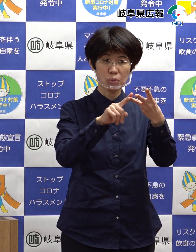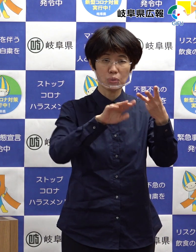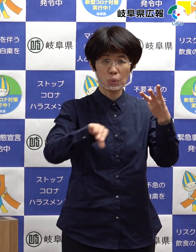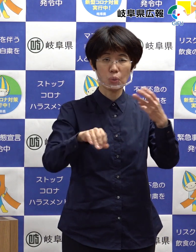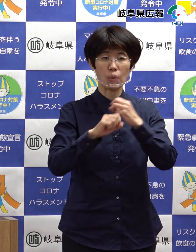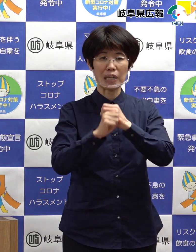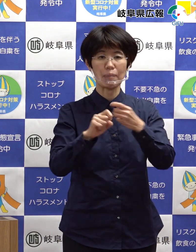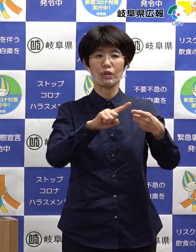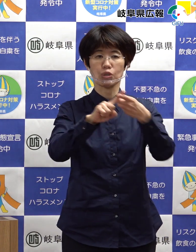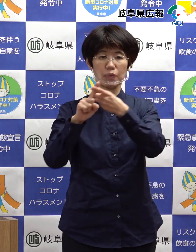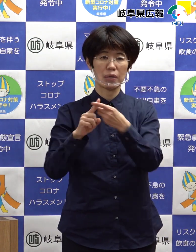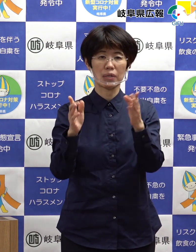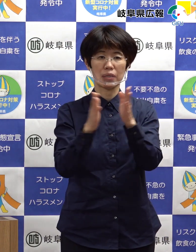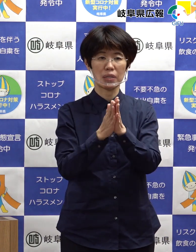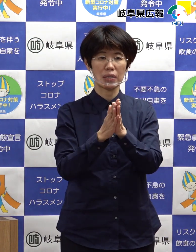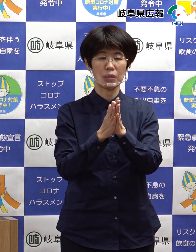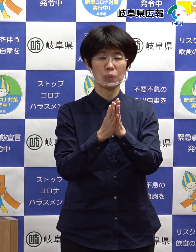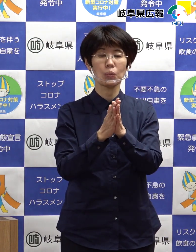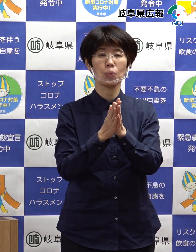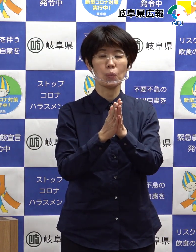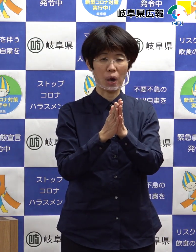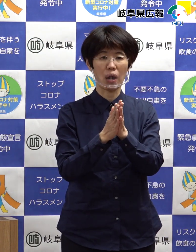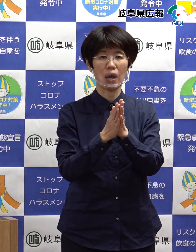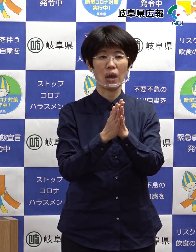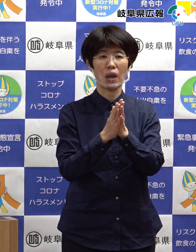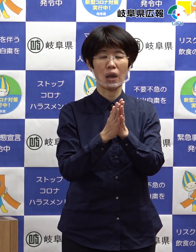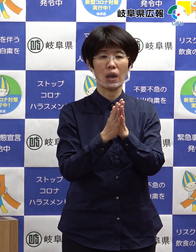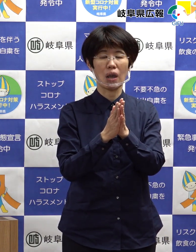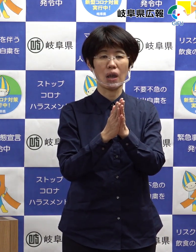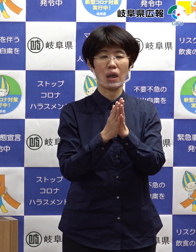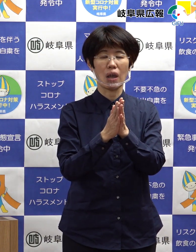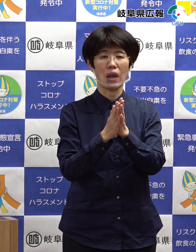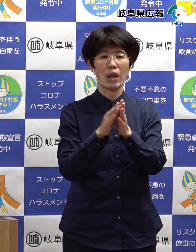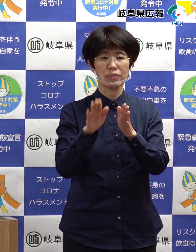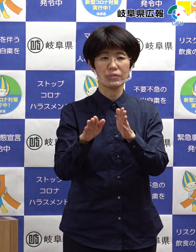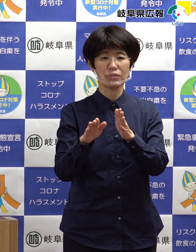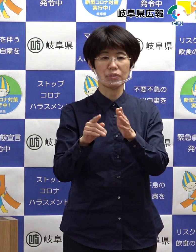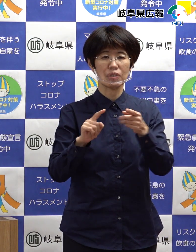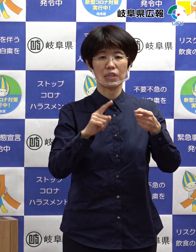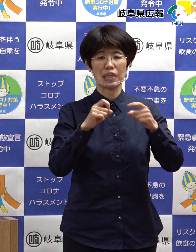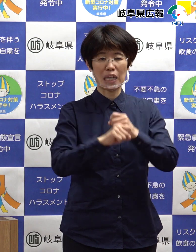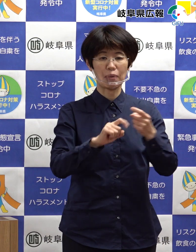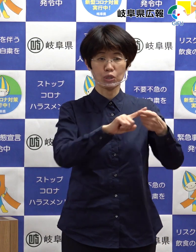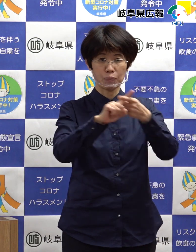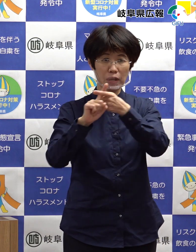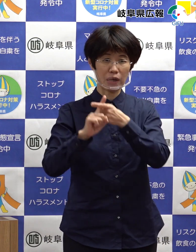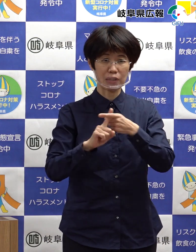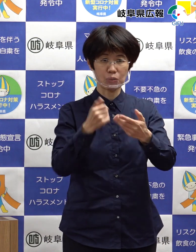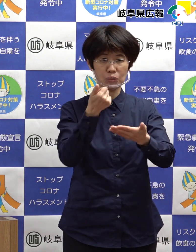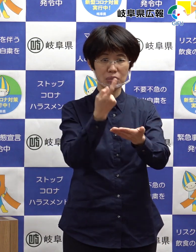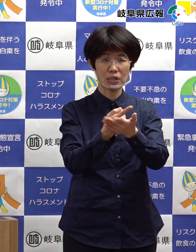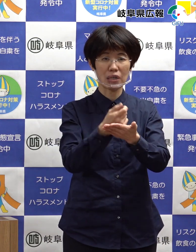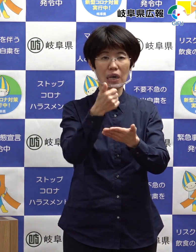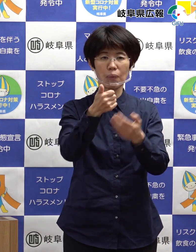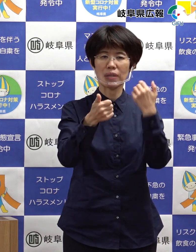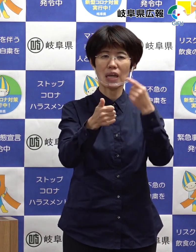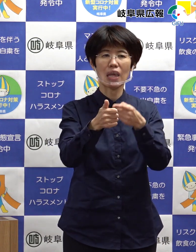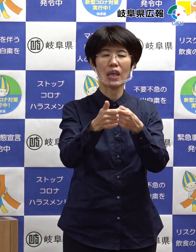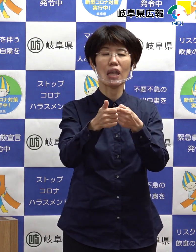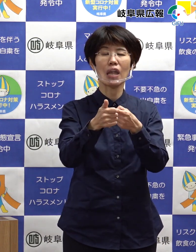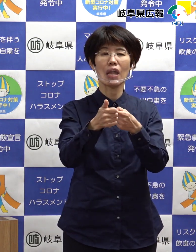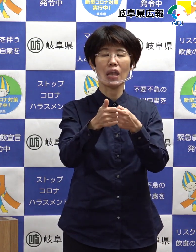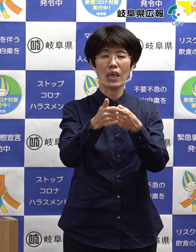競馬組合。 競馬組合は、あちらはどの立場の方が出席されているんでしょうか。 競馬組合は、なんていうんだろう、あ